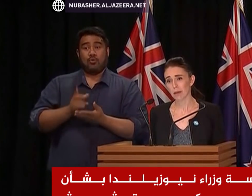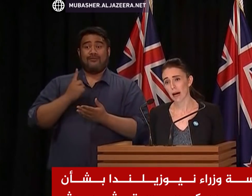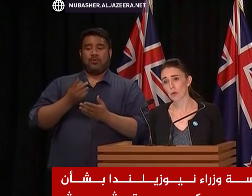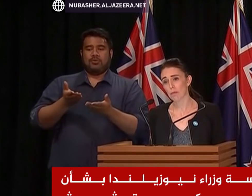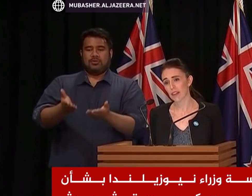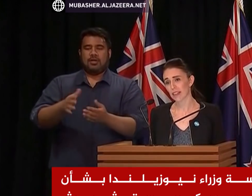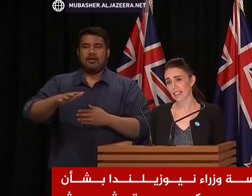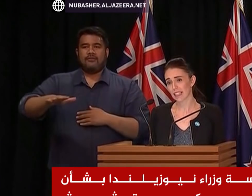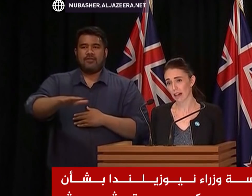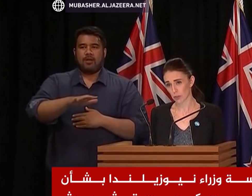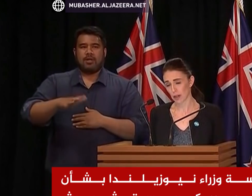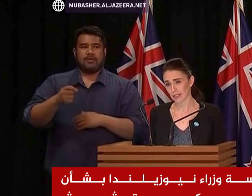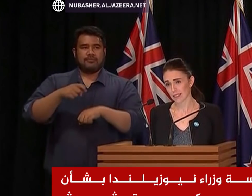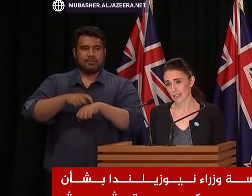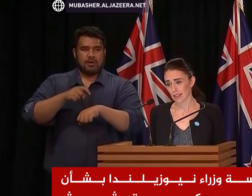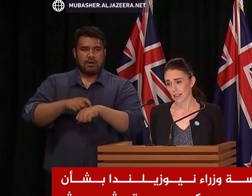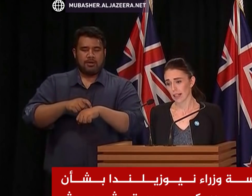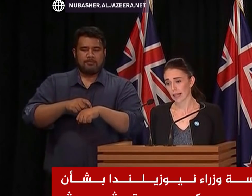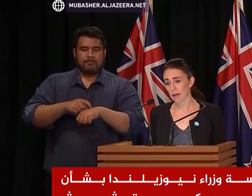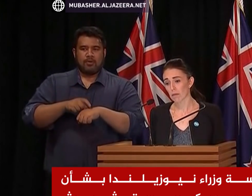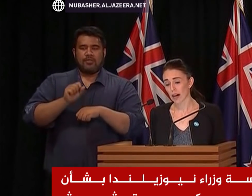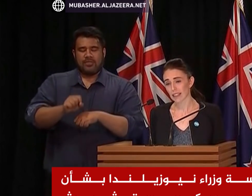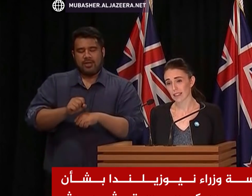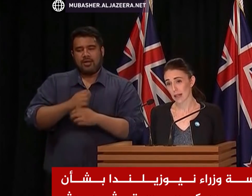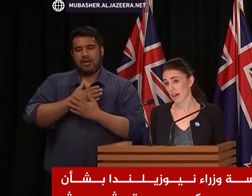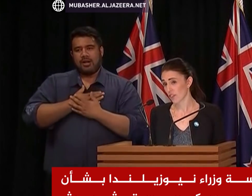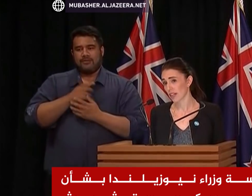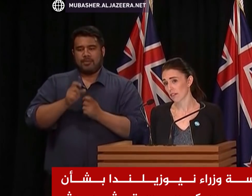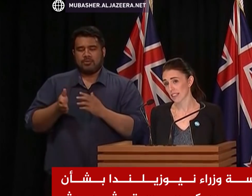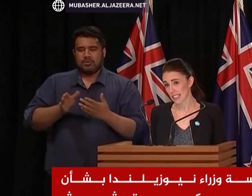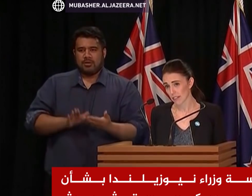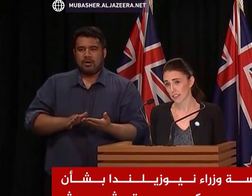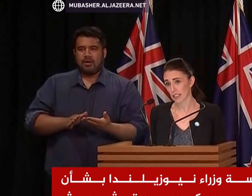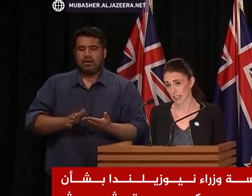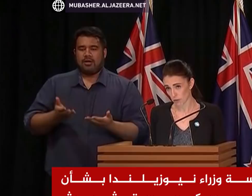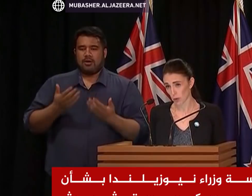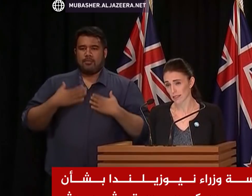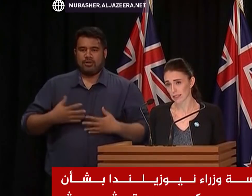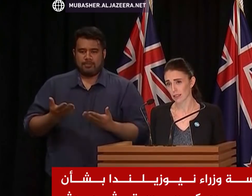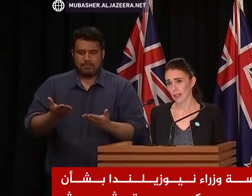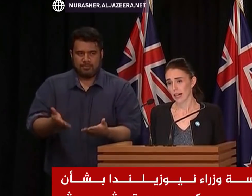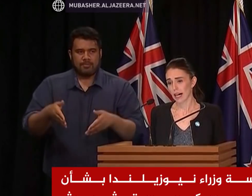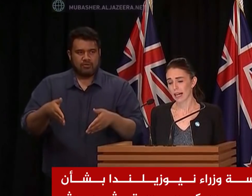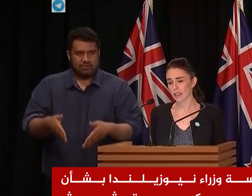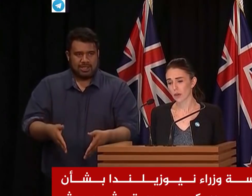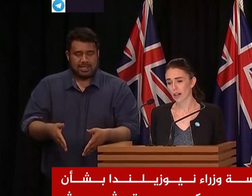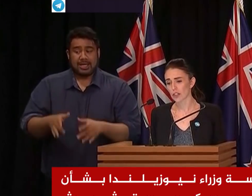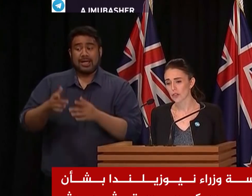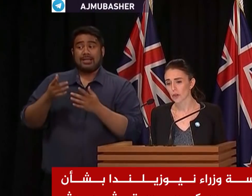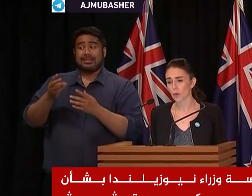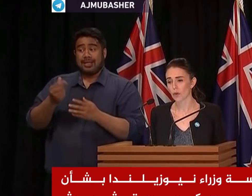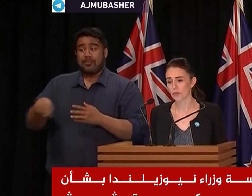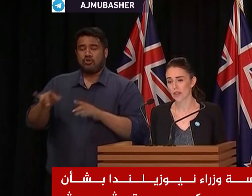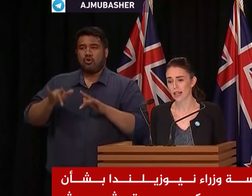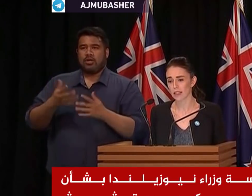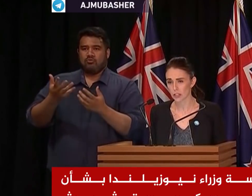أولا أن نفسح المجال للعائلات وذوي الضحايا أن يدفنوا ضحاياهم. بعضهم حتى